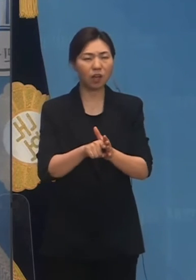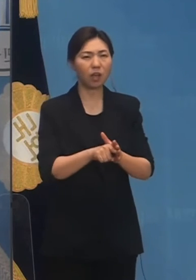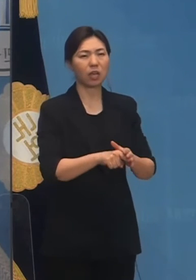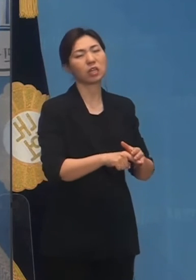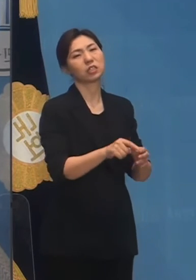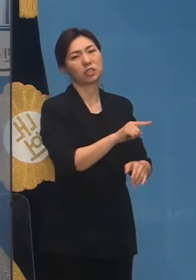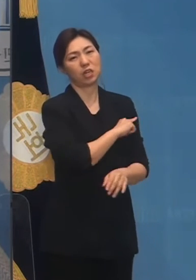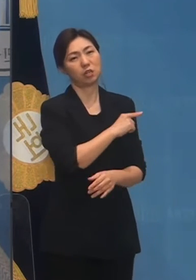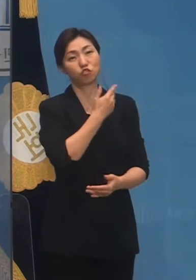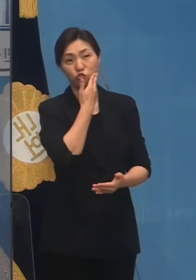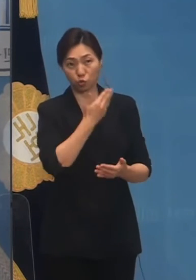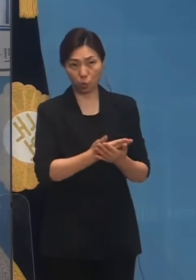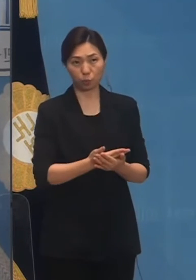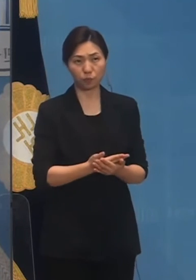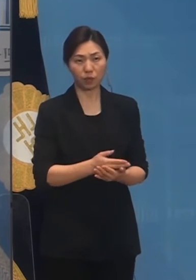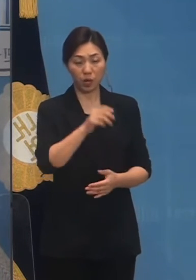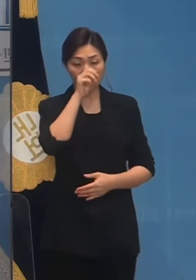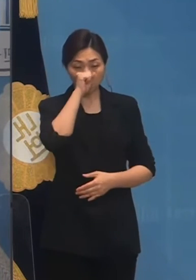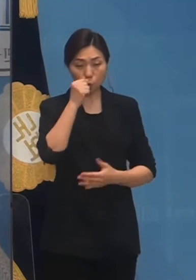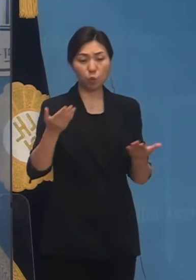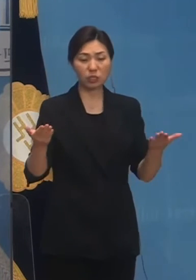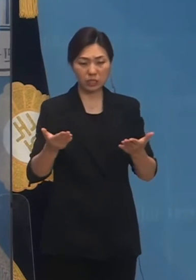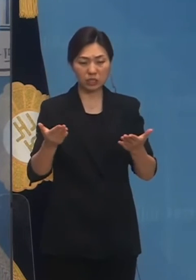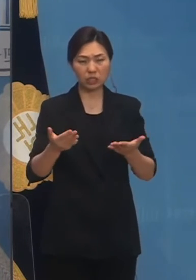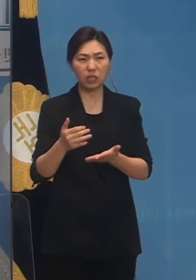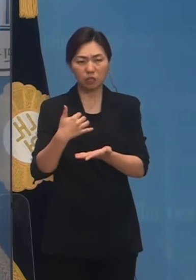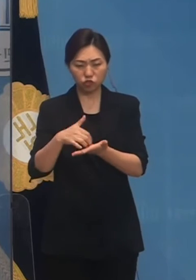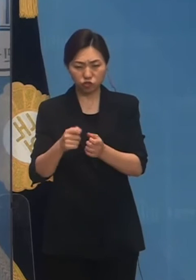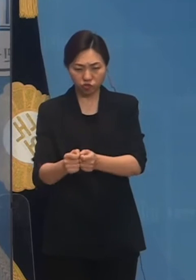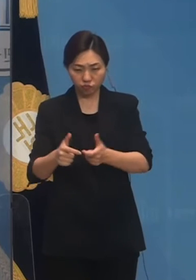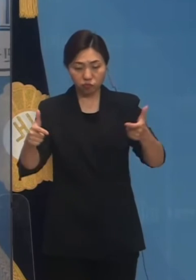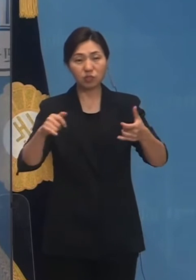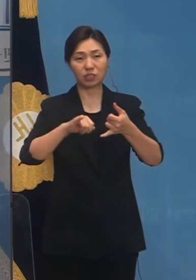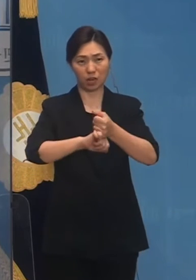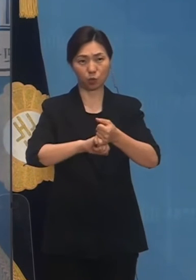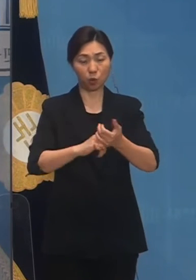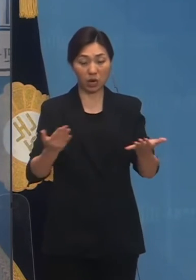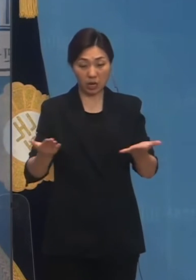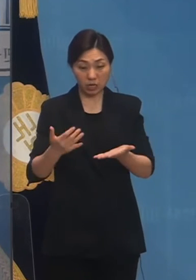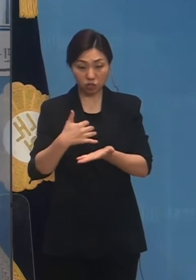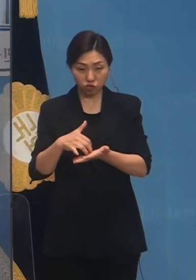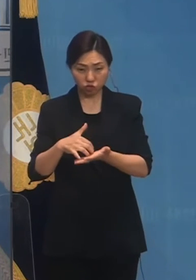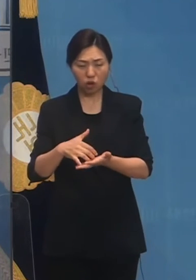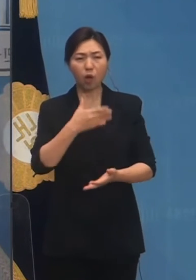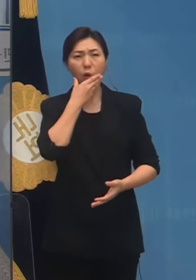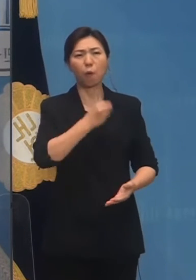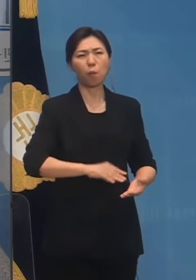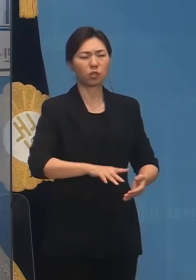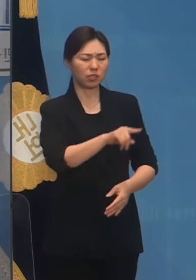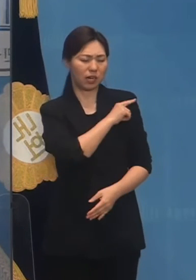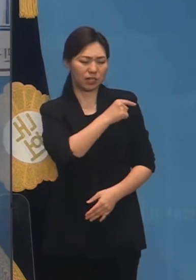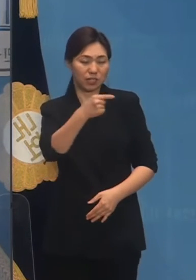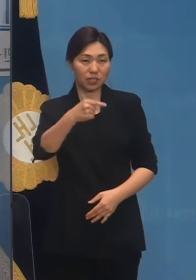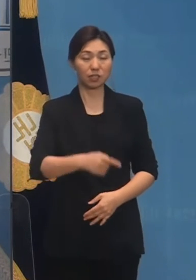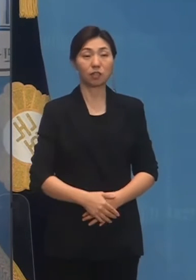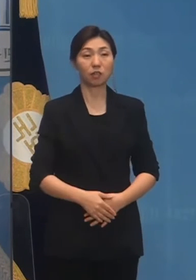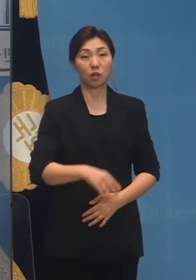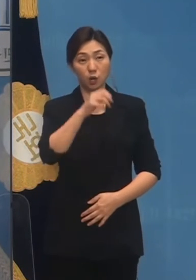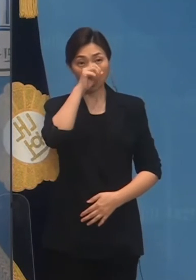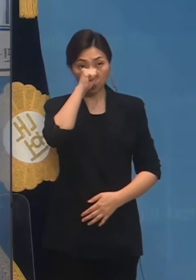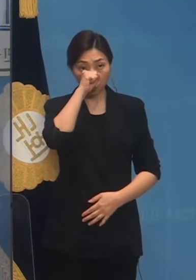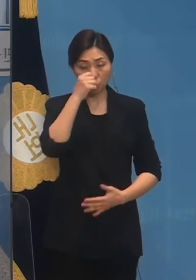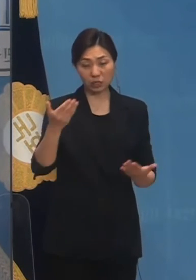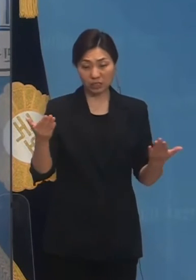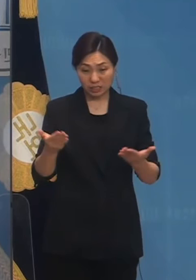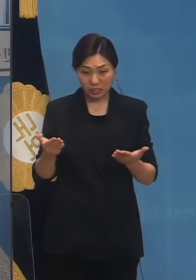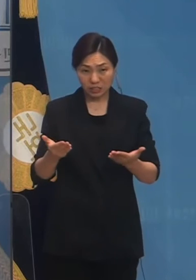경기도형 지속가능한 양질의 일자리를 만들겠습니다. 일자리는 복지 중 최고의 복지입니다. 좋은 일자리는 행복한